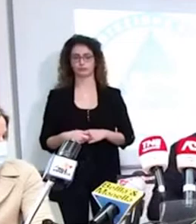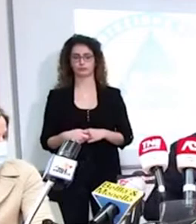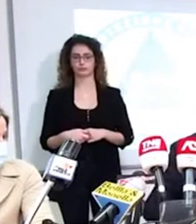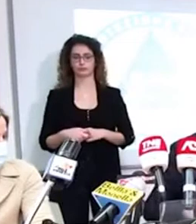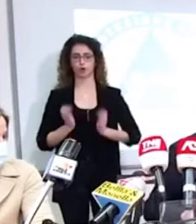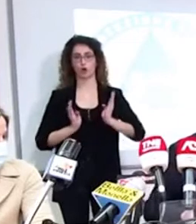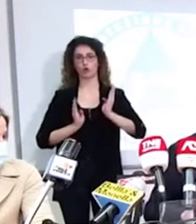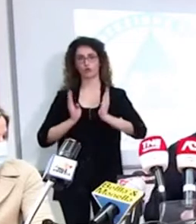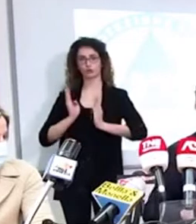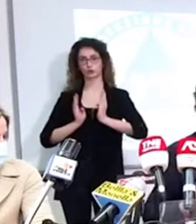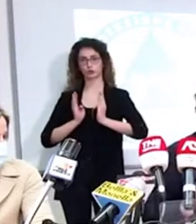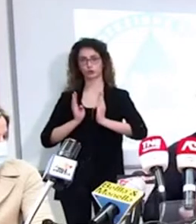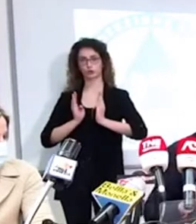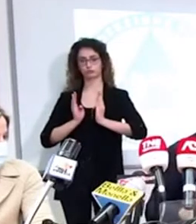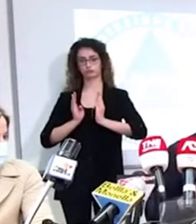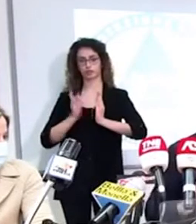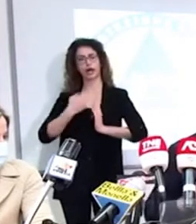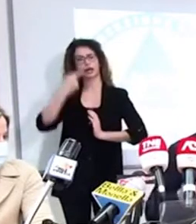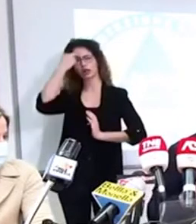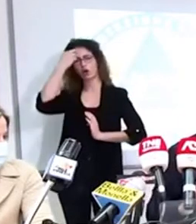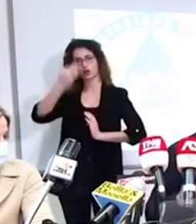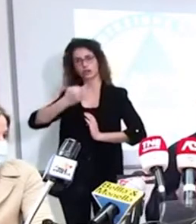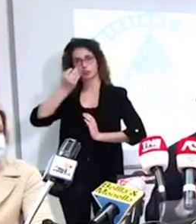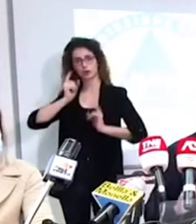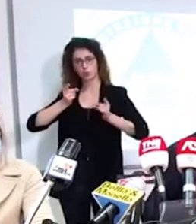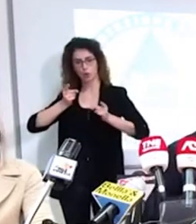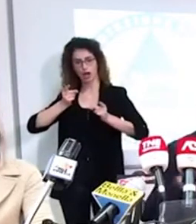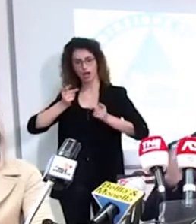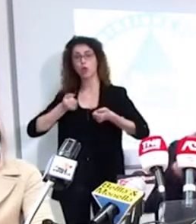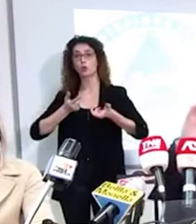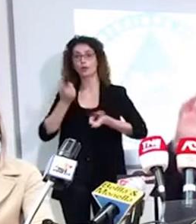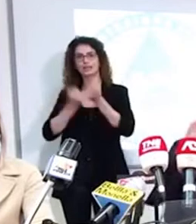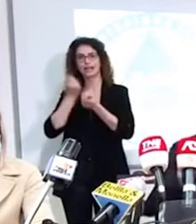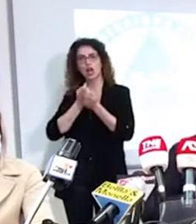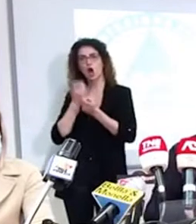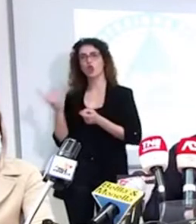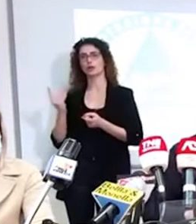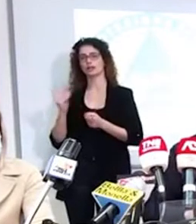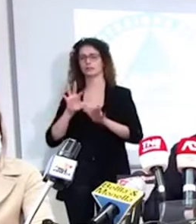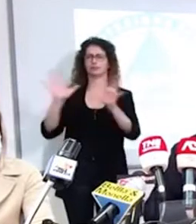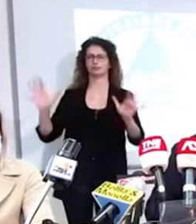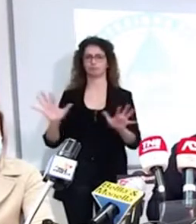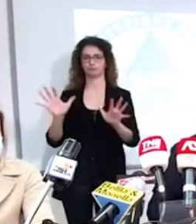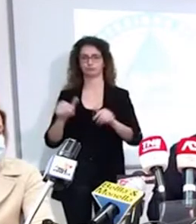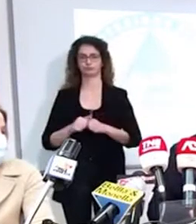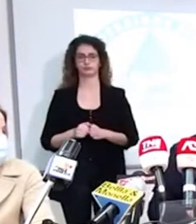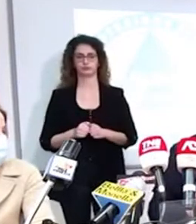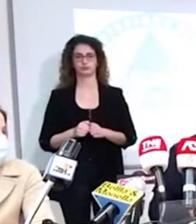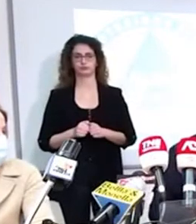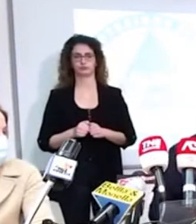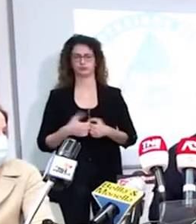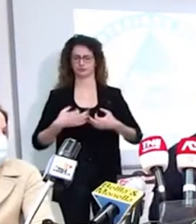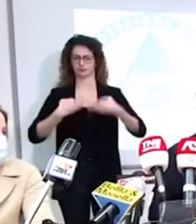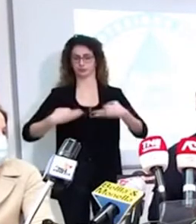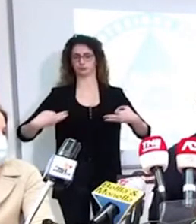portati vi ricordo sempre stiamo parlando un dato di domenica che sono sempre dati così quindi non